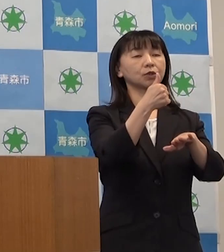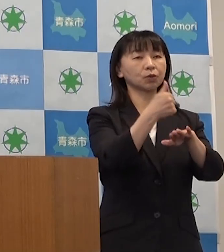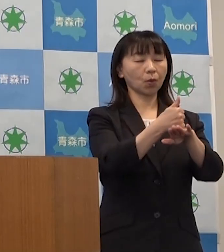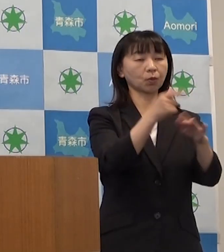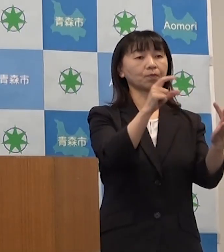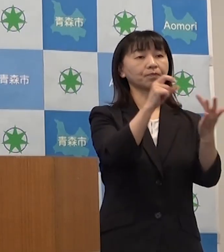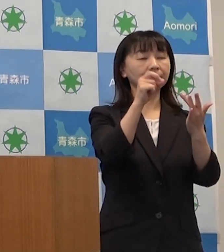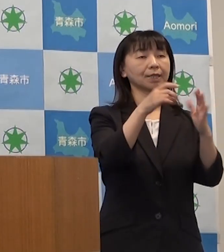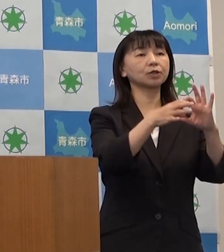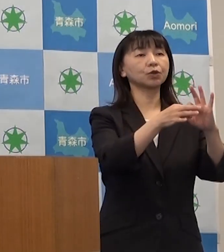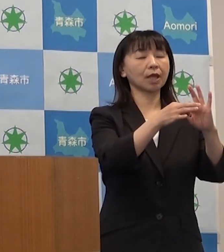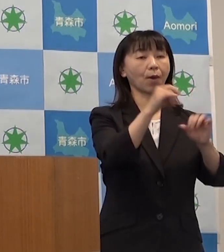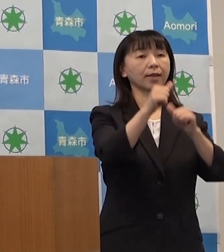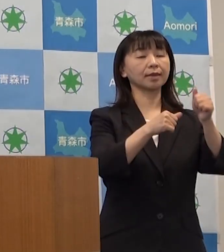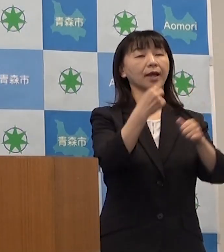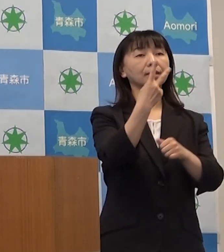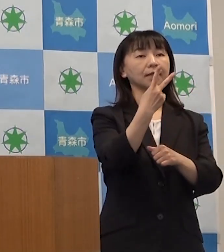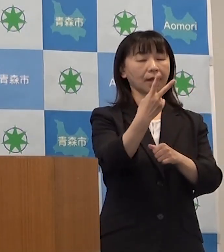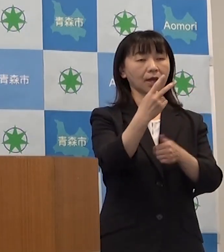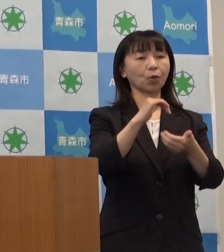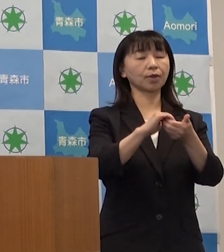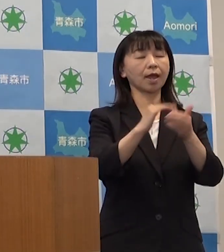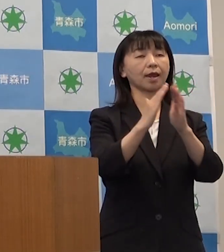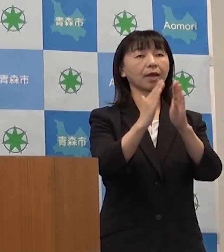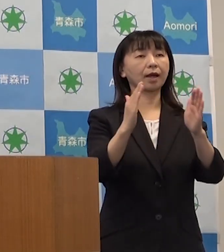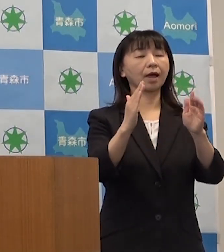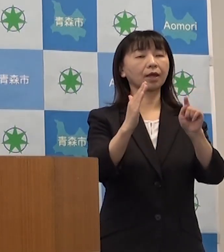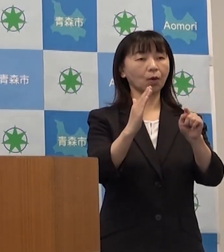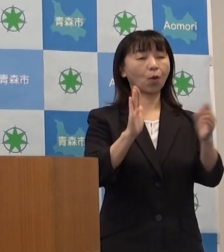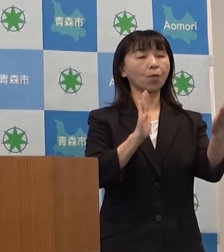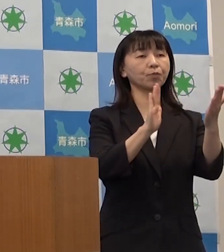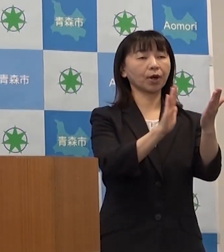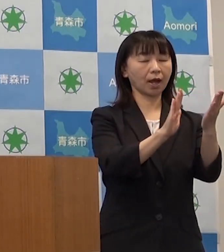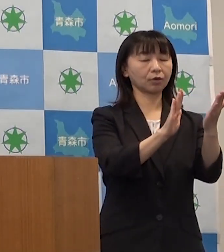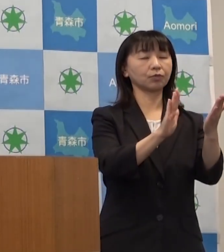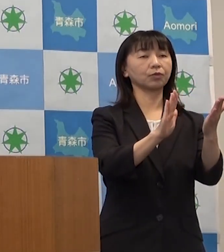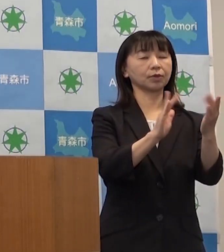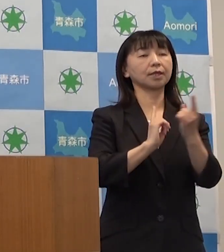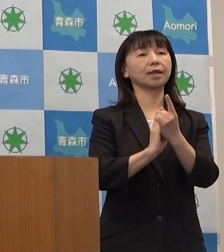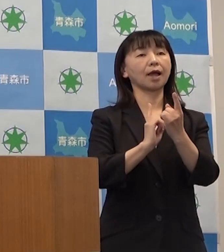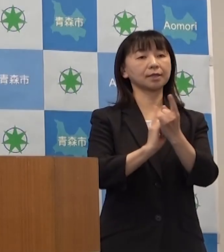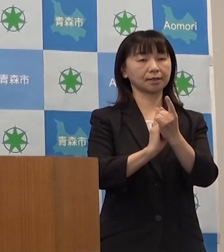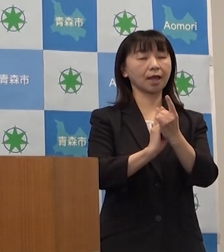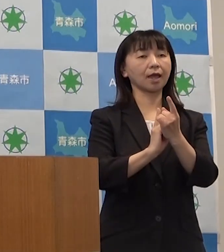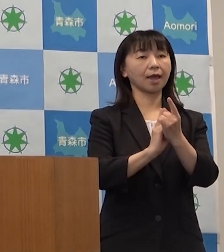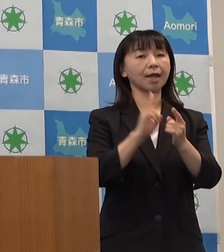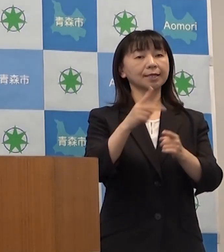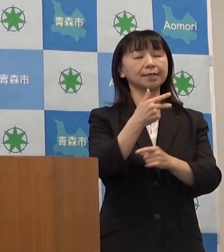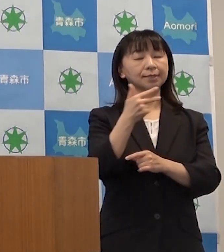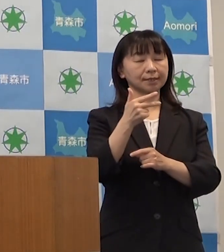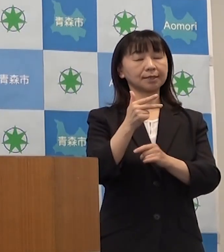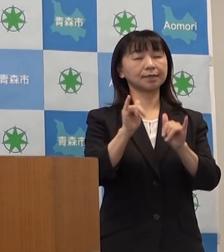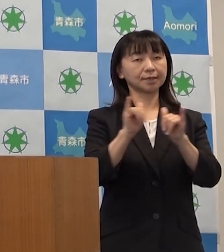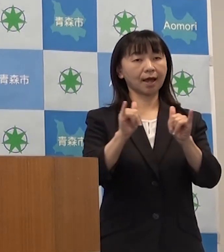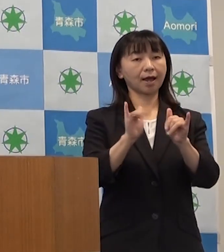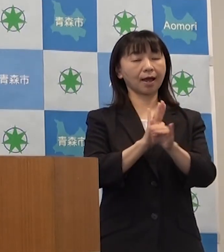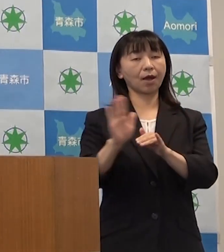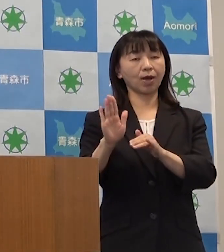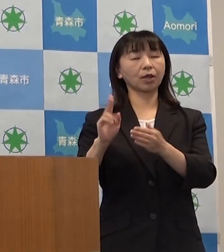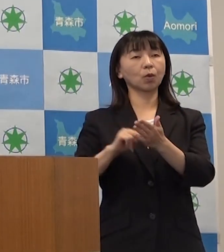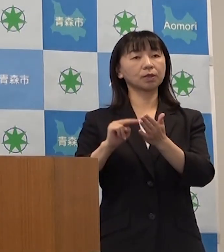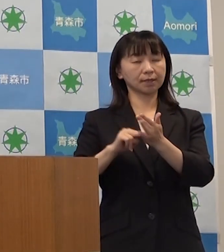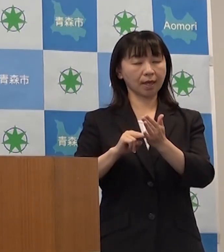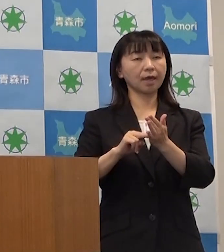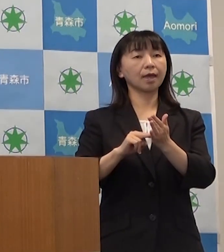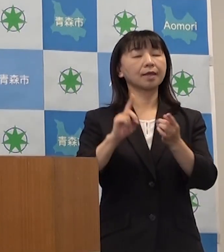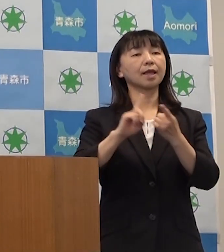ましては、第2回定例会を迎えるにあたり理事者側として適切な体